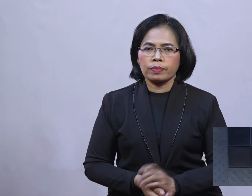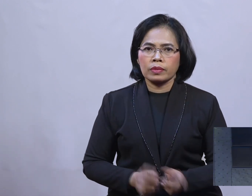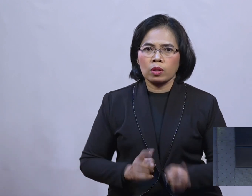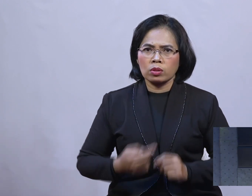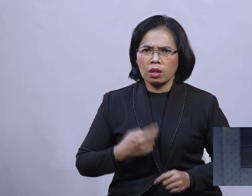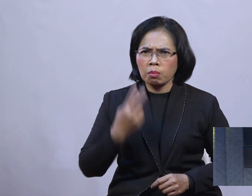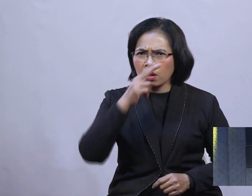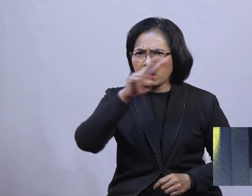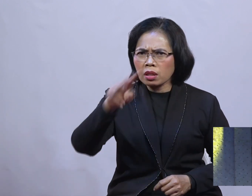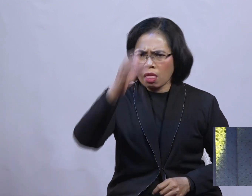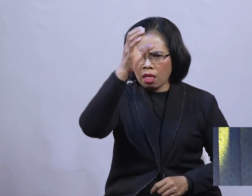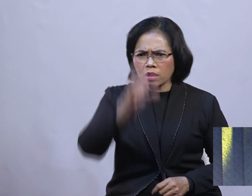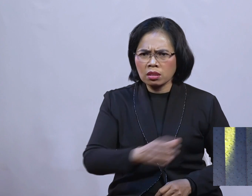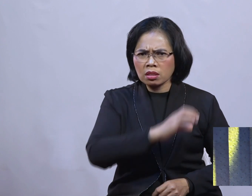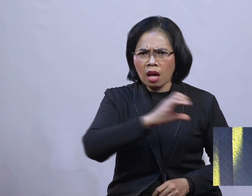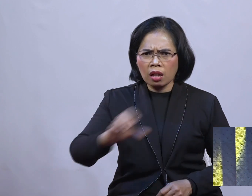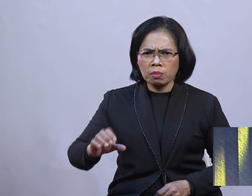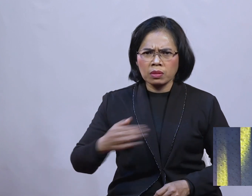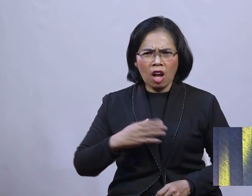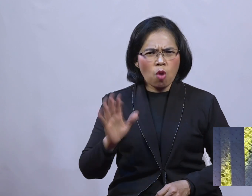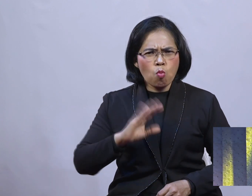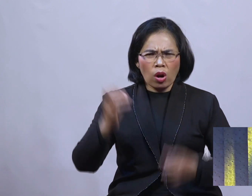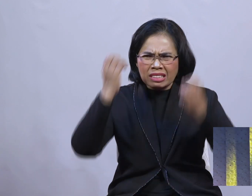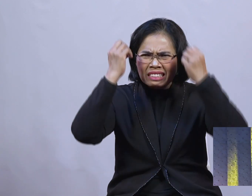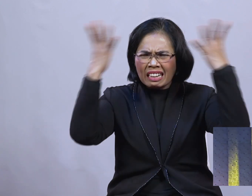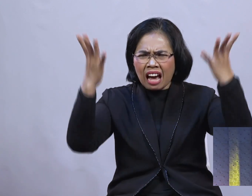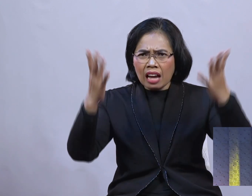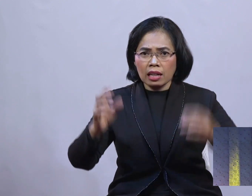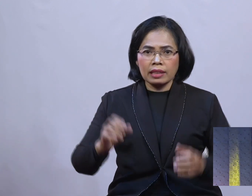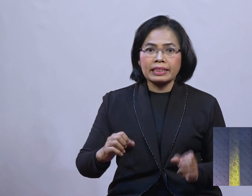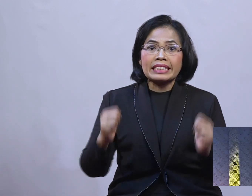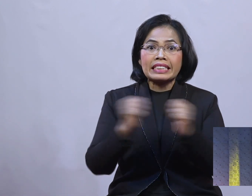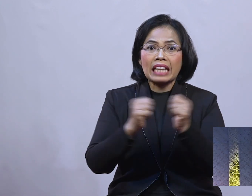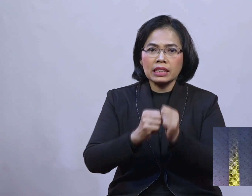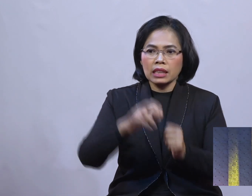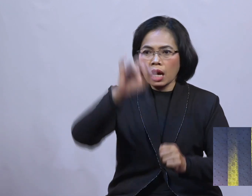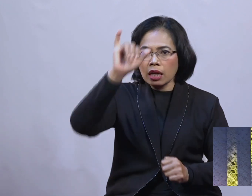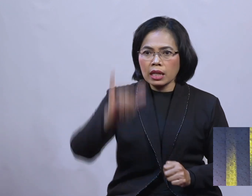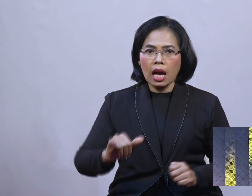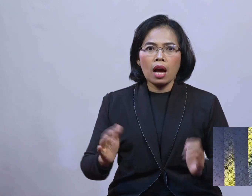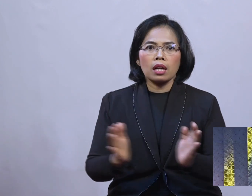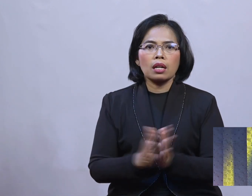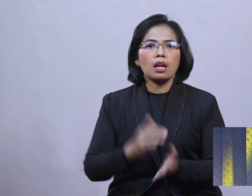Hai usai melihat salib bukannya sadar pot janjinya ia dan hamil